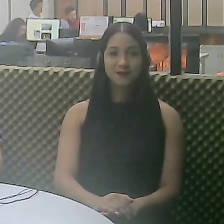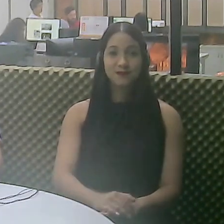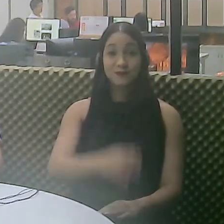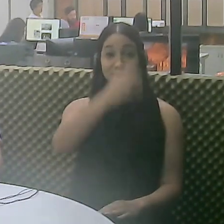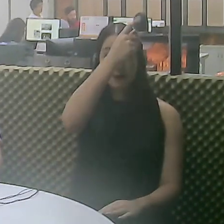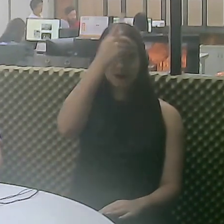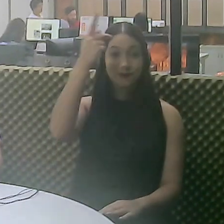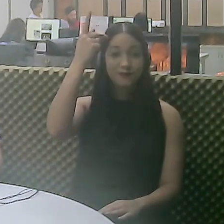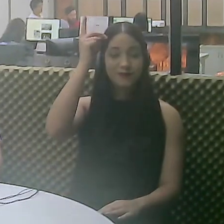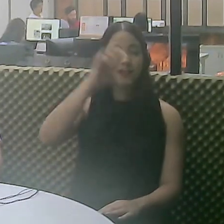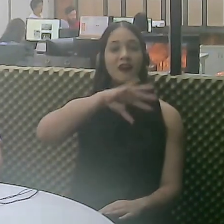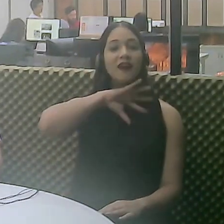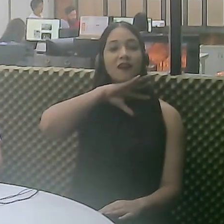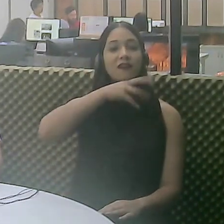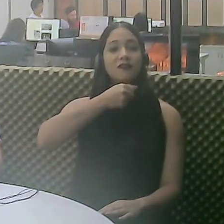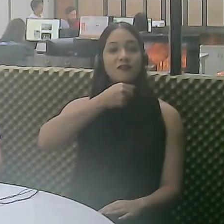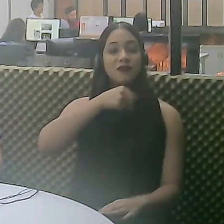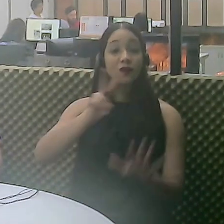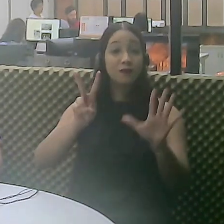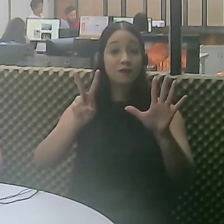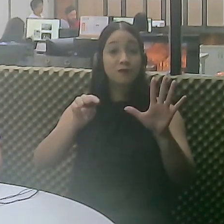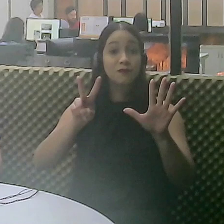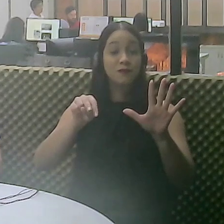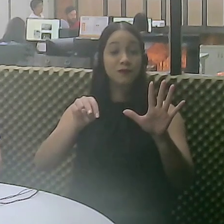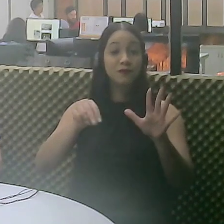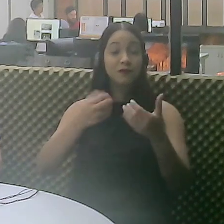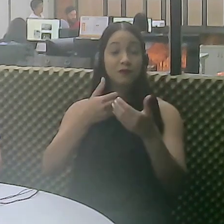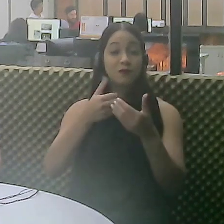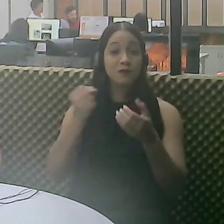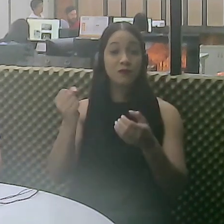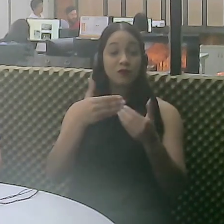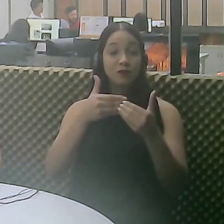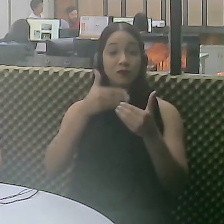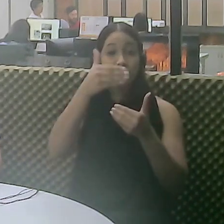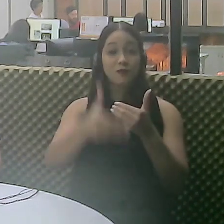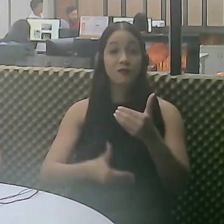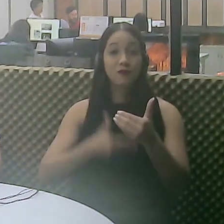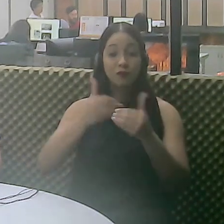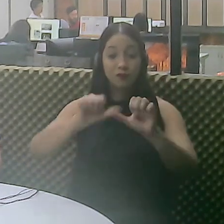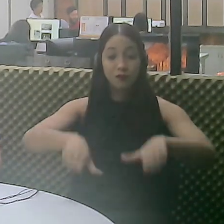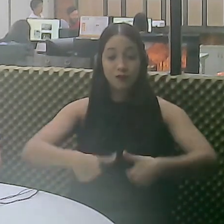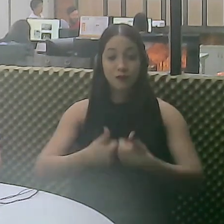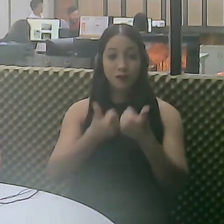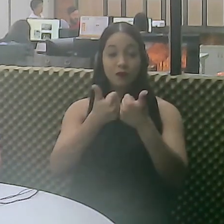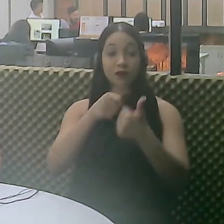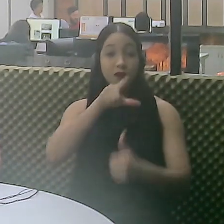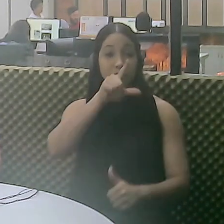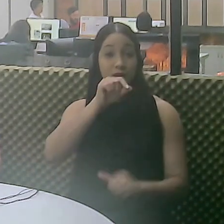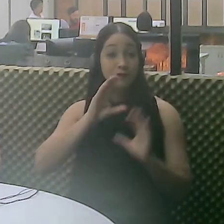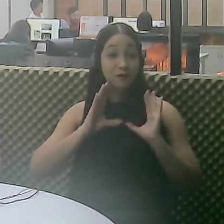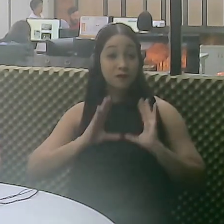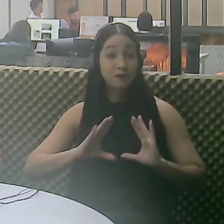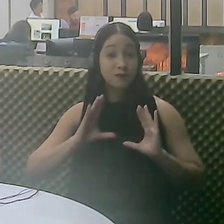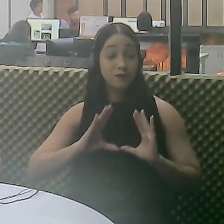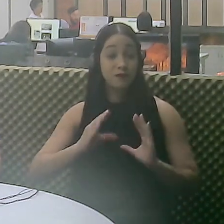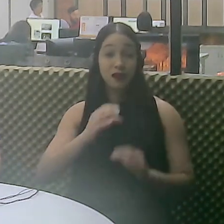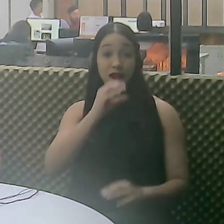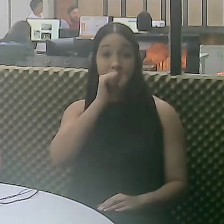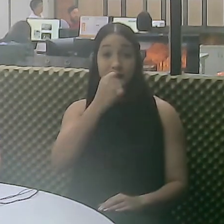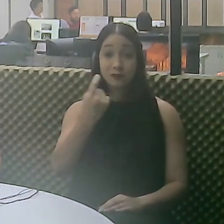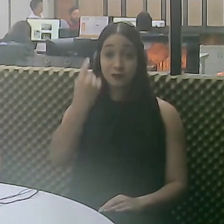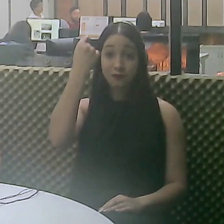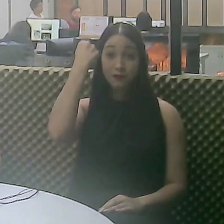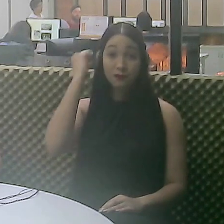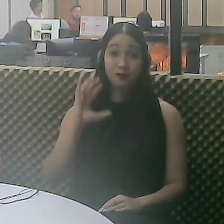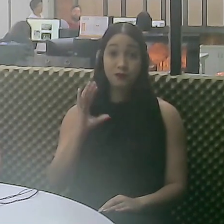O prefeito Odelmo Leão inaugurou neste fim de semana mais uma etapa das obras de revitalização do Parque do Sabiá. No último sábado,